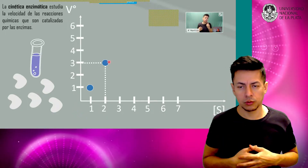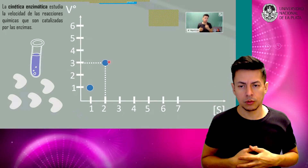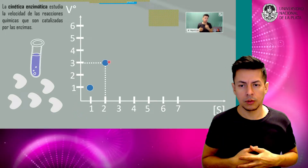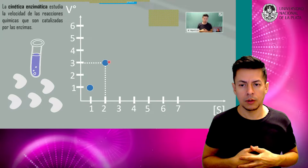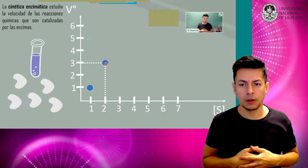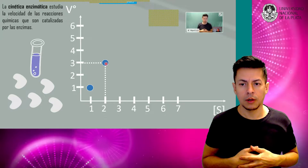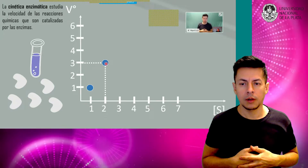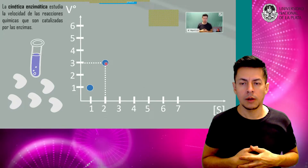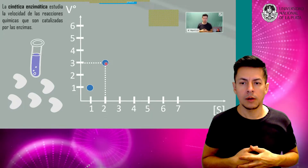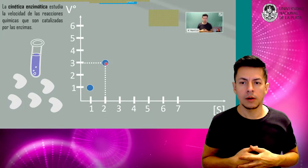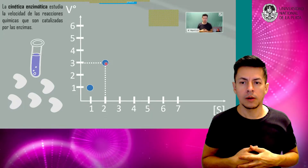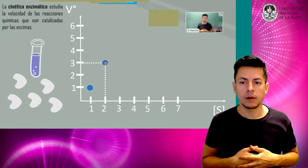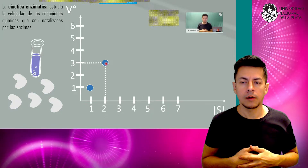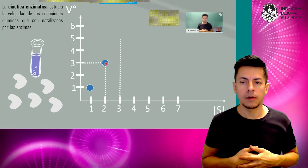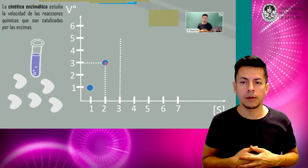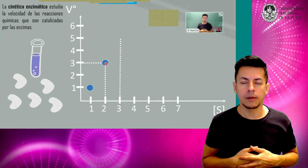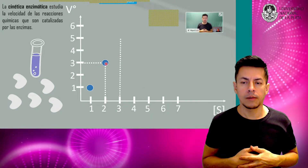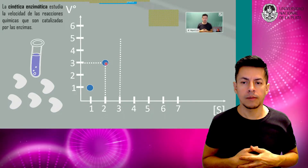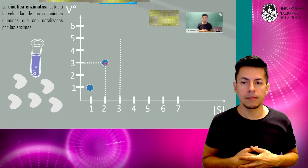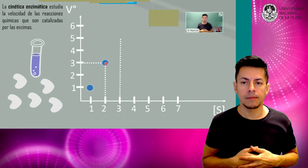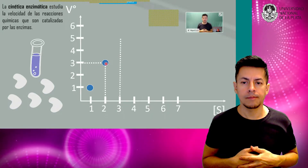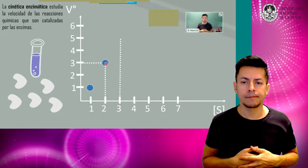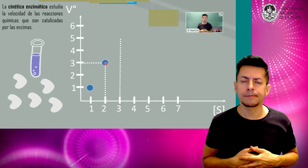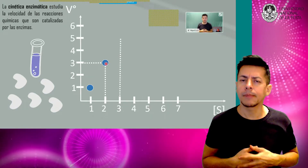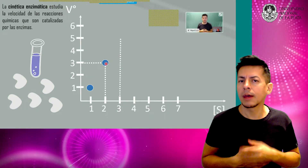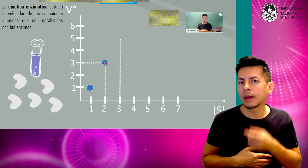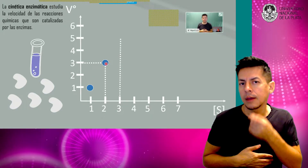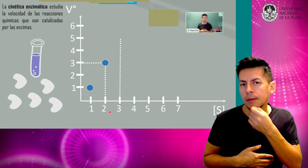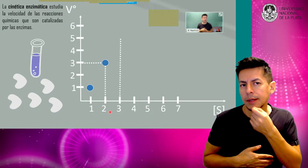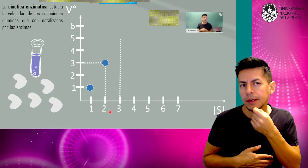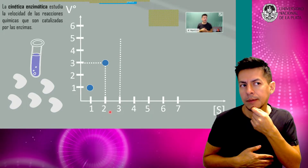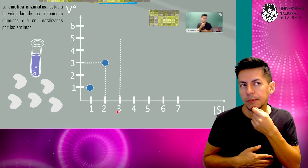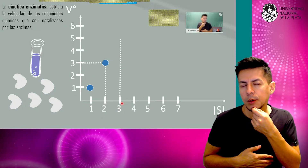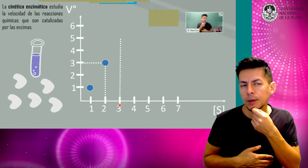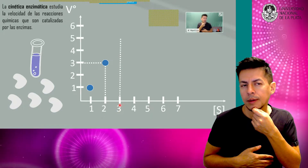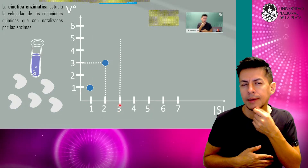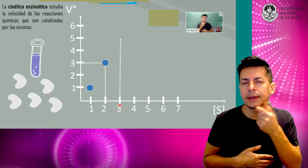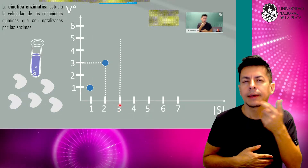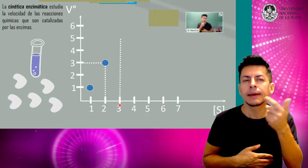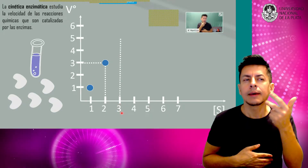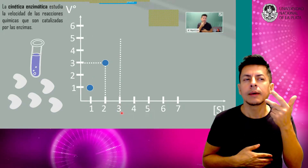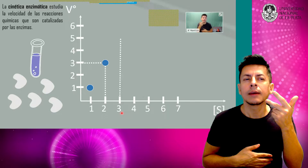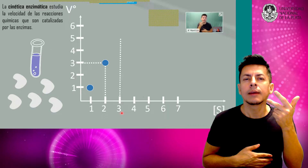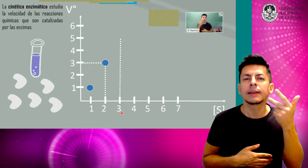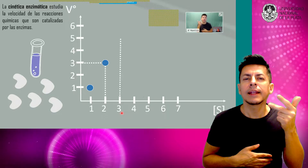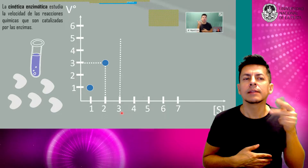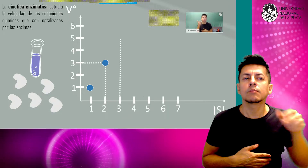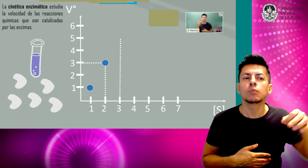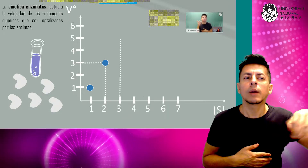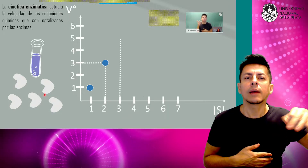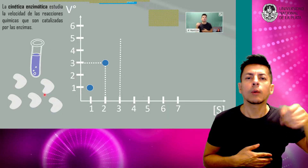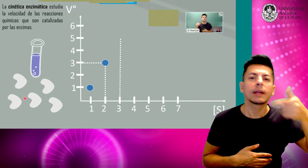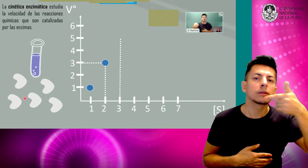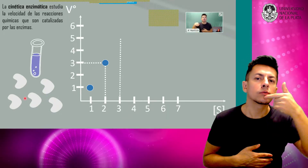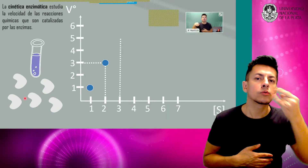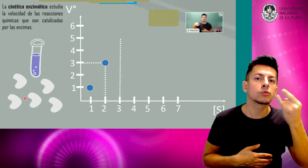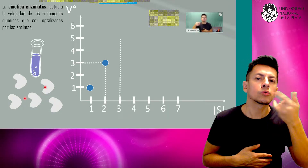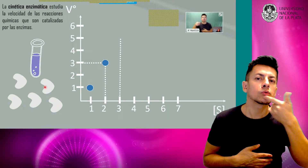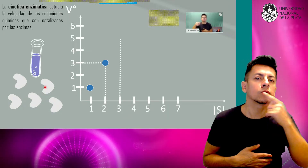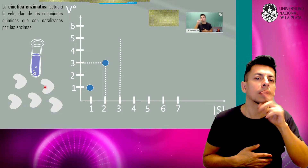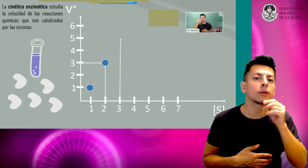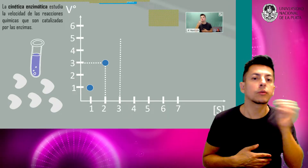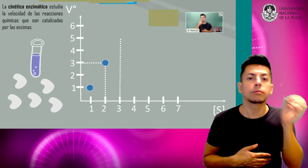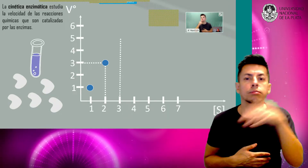ahí. ¿Qué pasa si agrego 3 moléculas de sustrato? Bueno, otra vez, esas